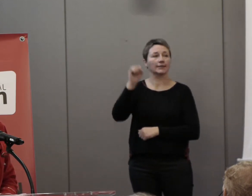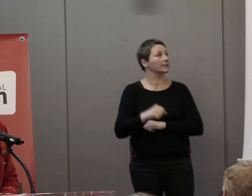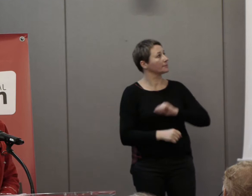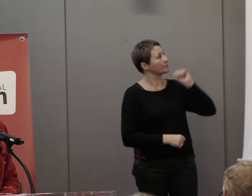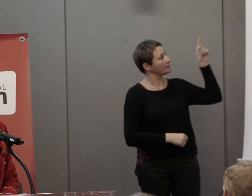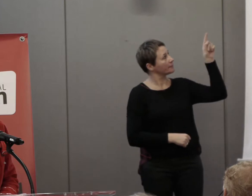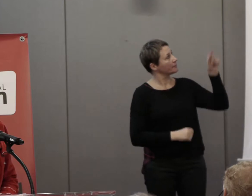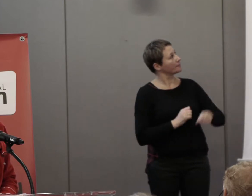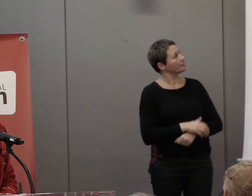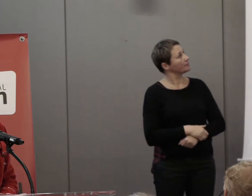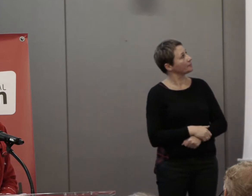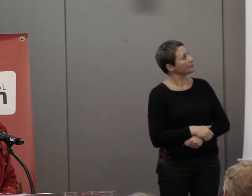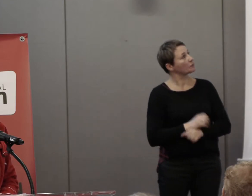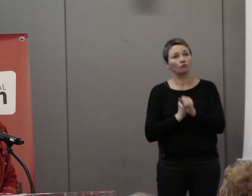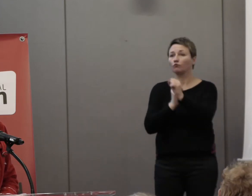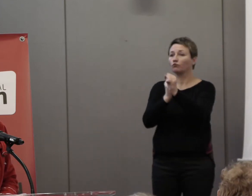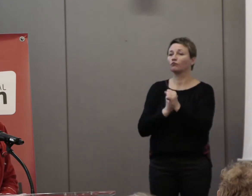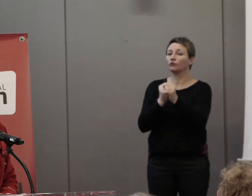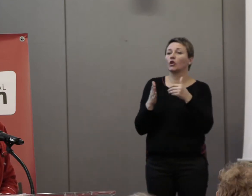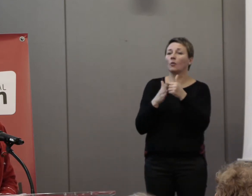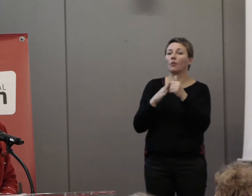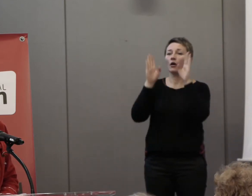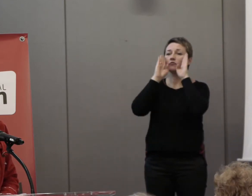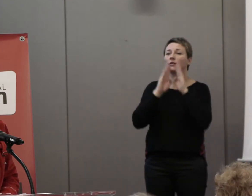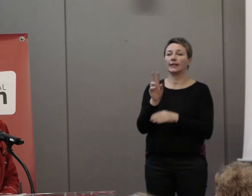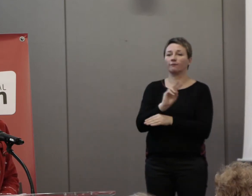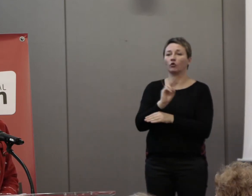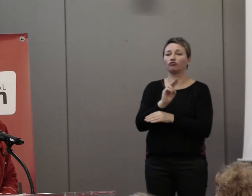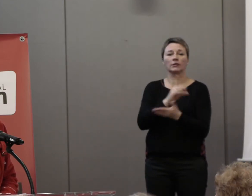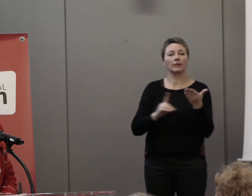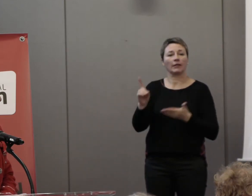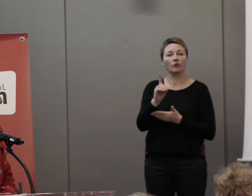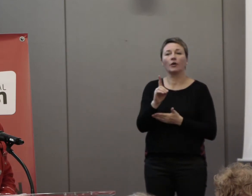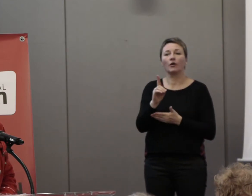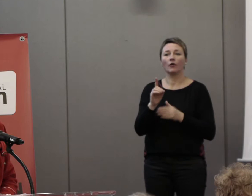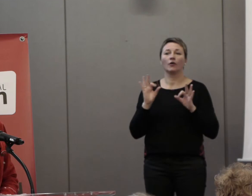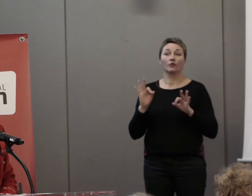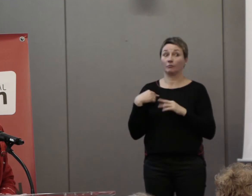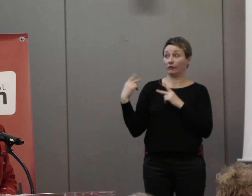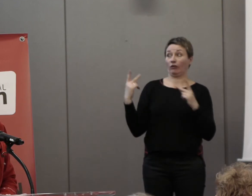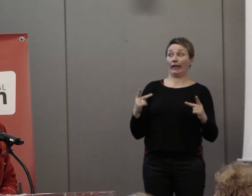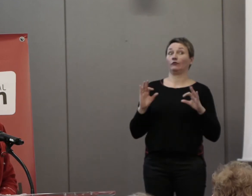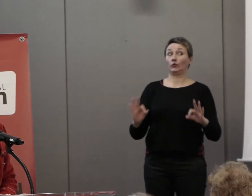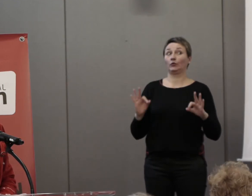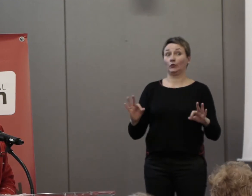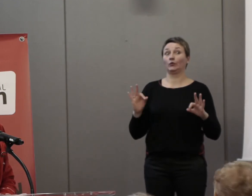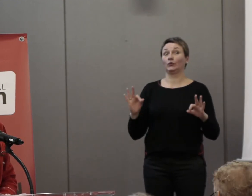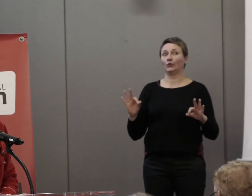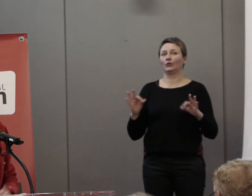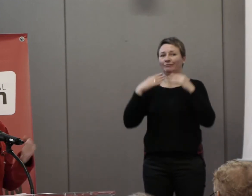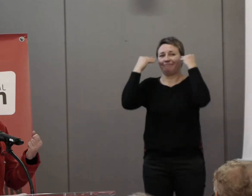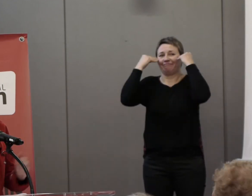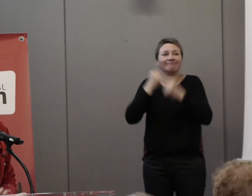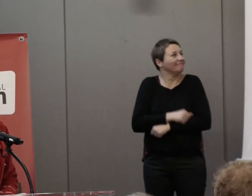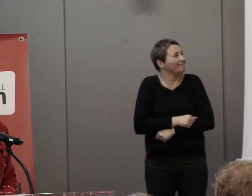Lançoir. Donc là, on n'est pas très très loin de l'Alsace, on est dans les Vosges. J'arrive seulement en Alsace, hein, donc j'ai beaucoup souri